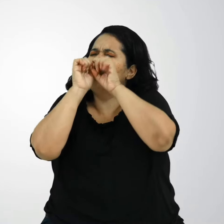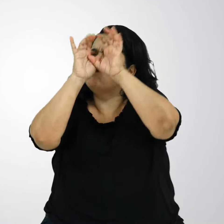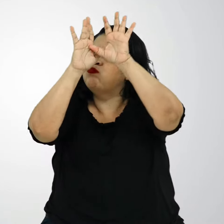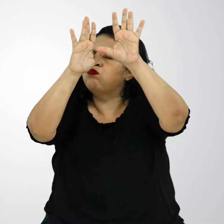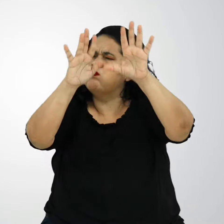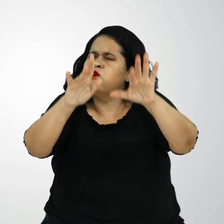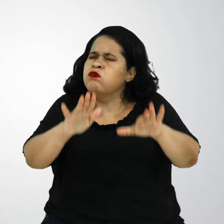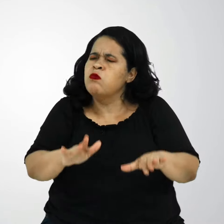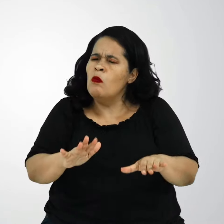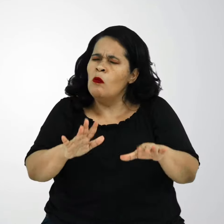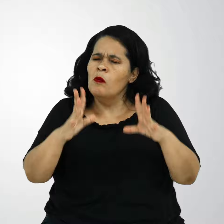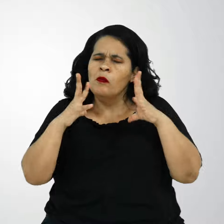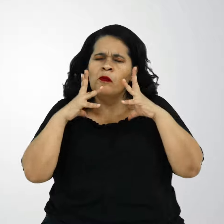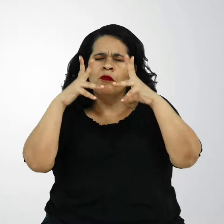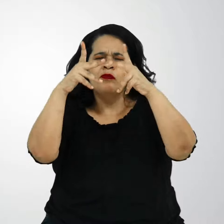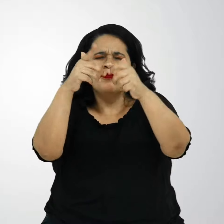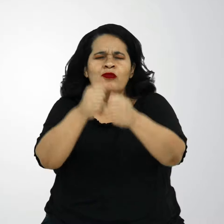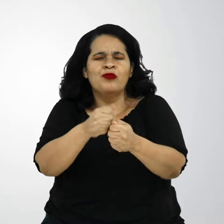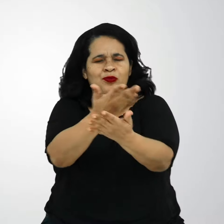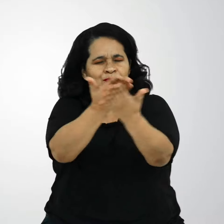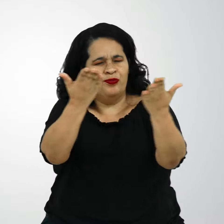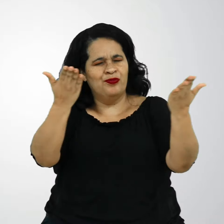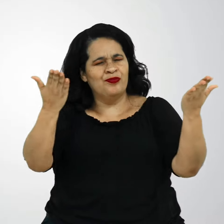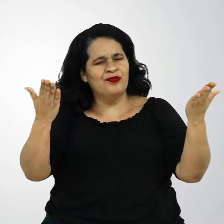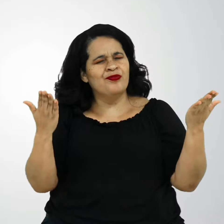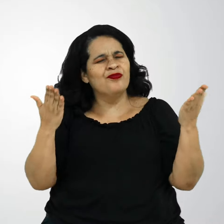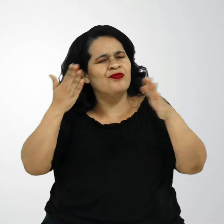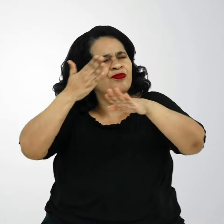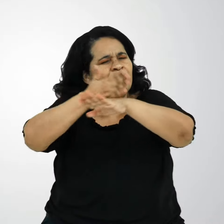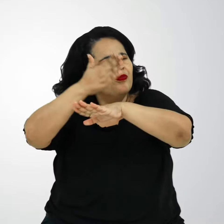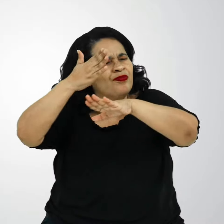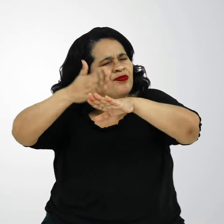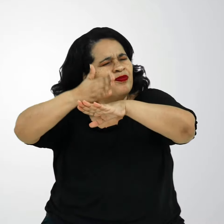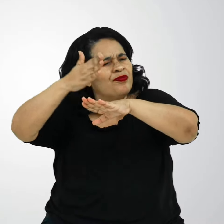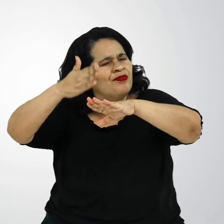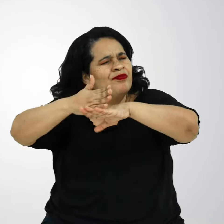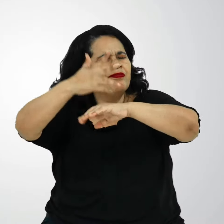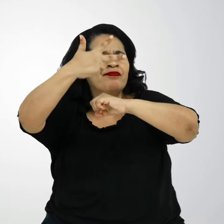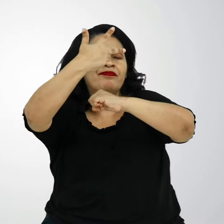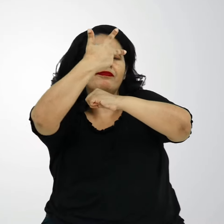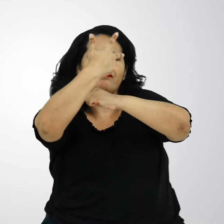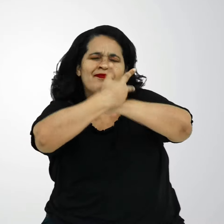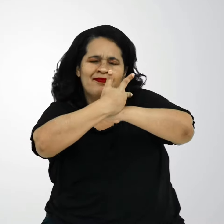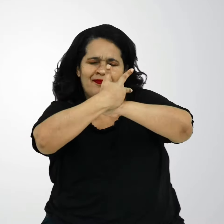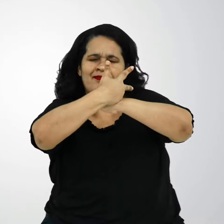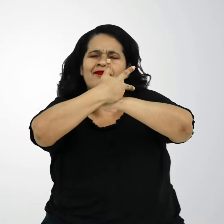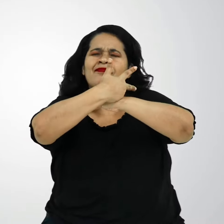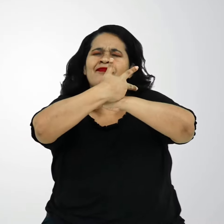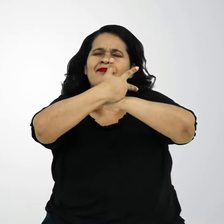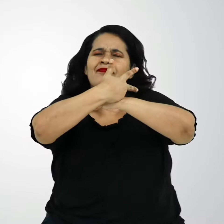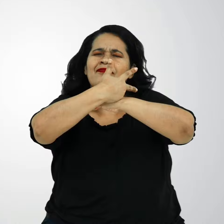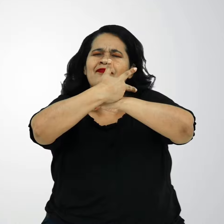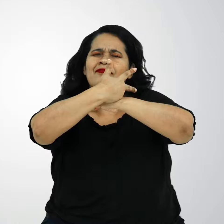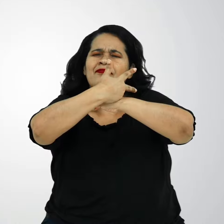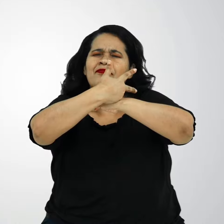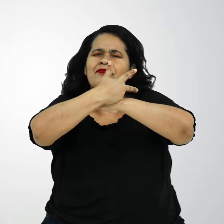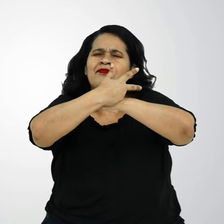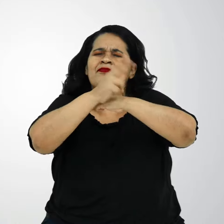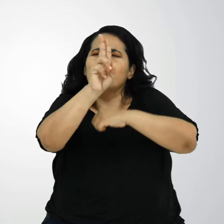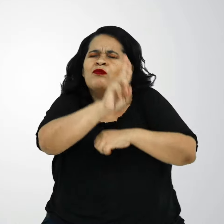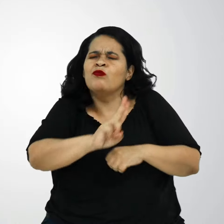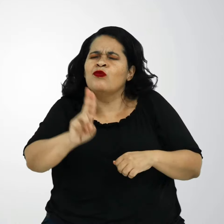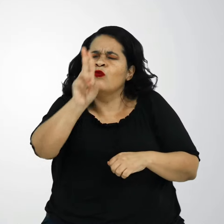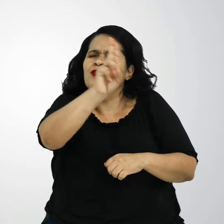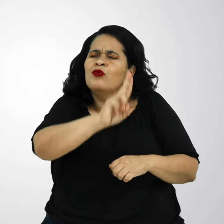nossos irmãos e irmãs que participam, Senhor, assistindo e comentando sobre esse programa. Que eles sejam instruídos